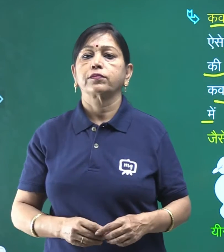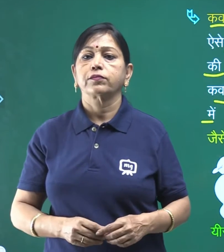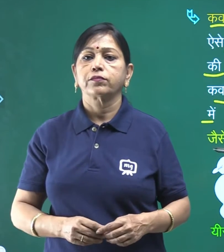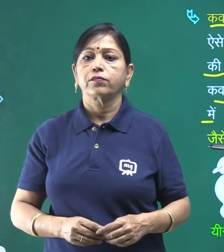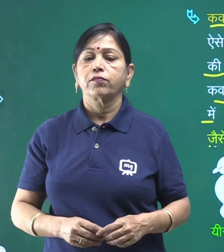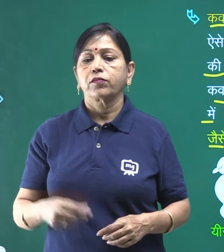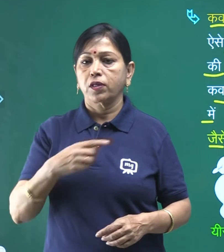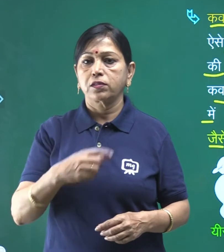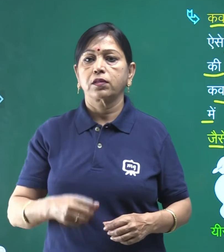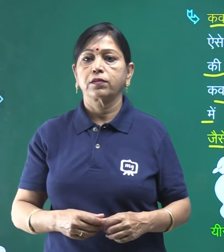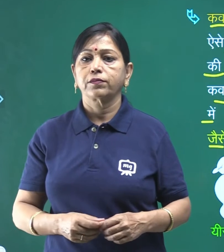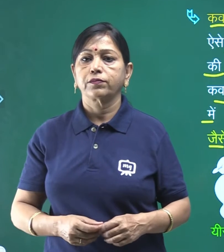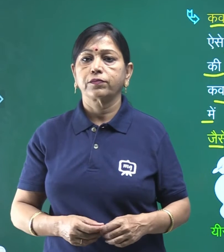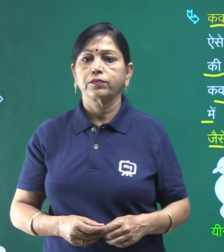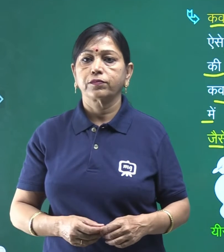जैसे